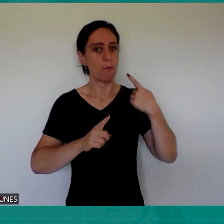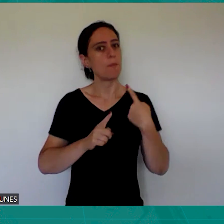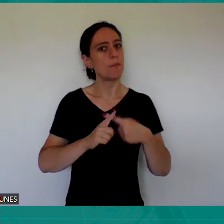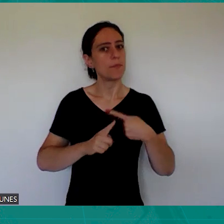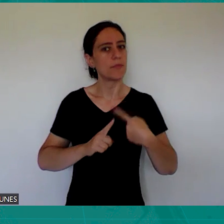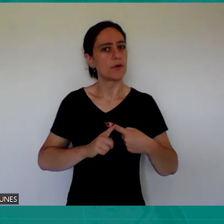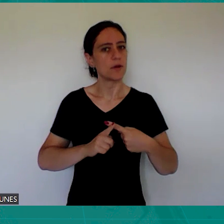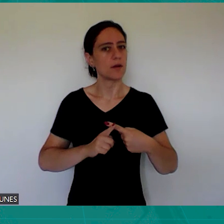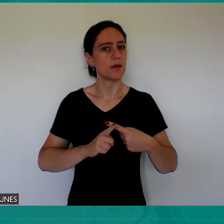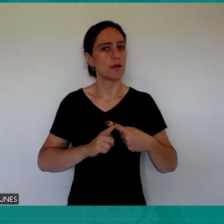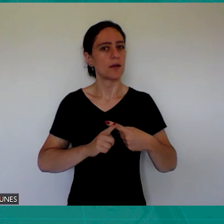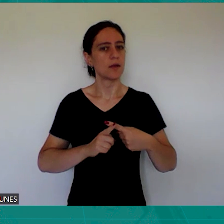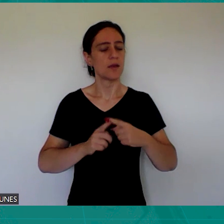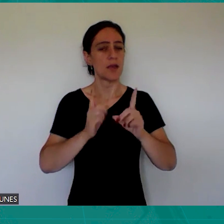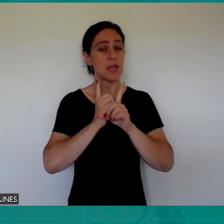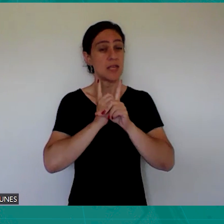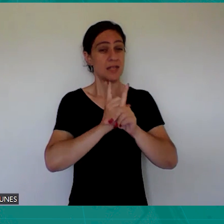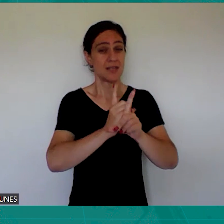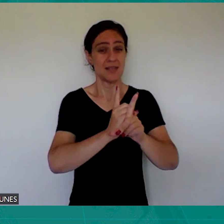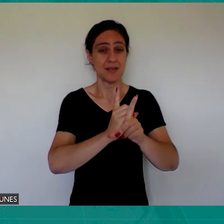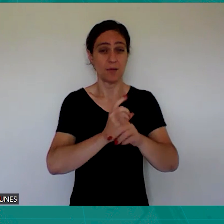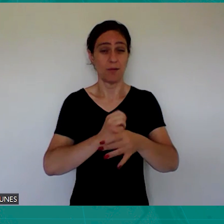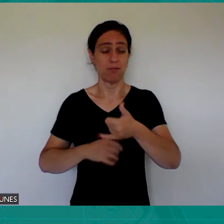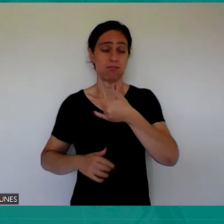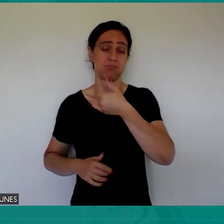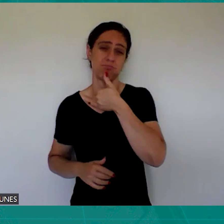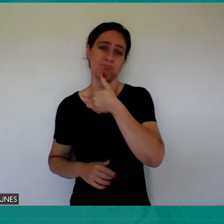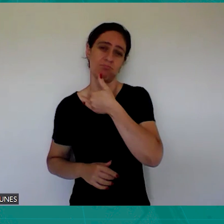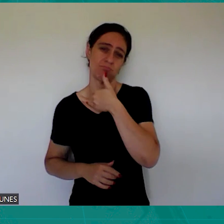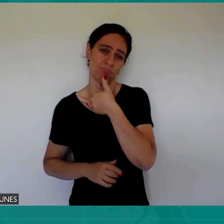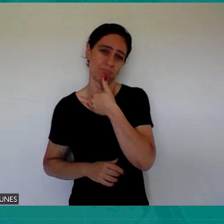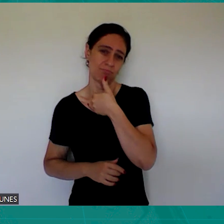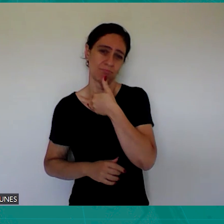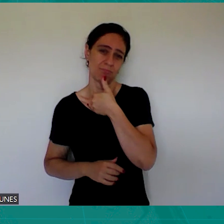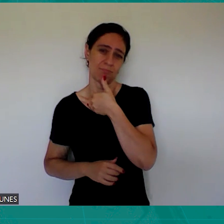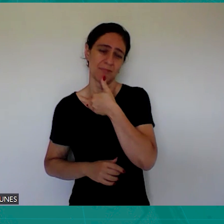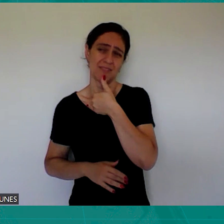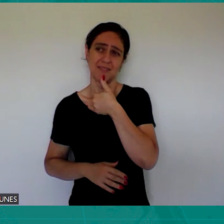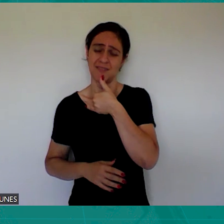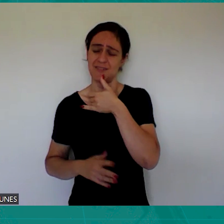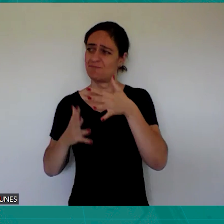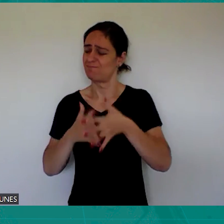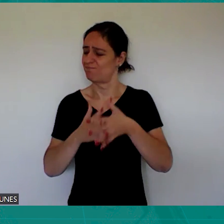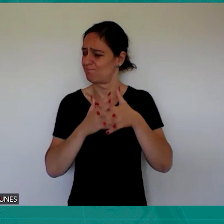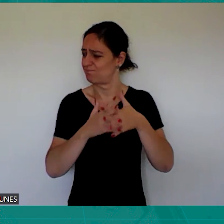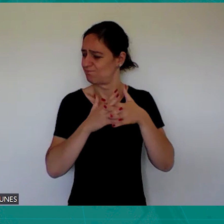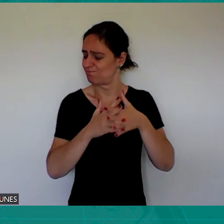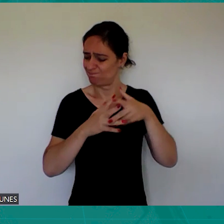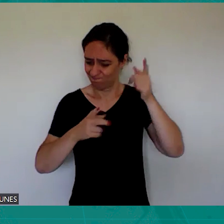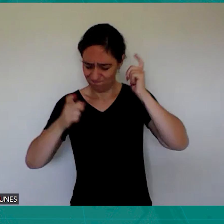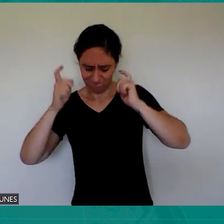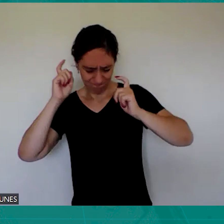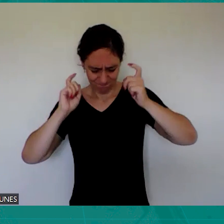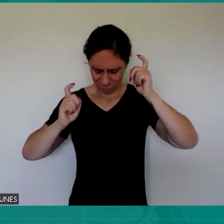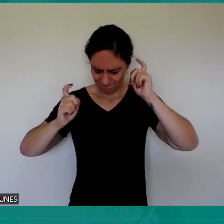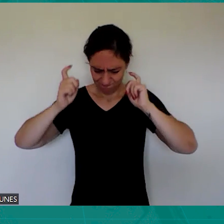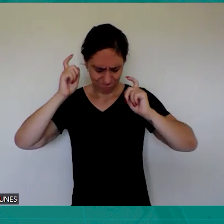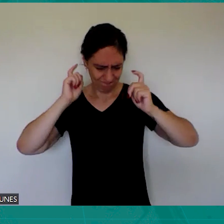estavam tristes, os discípulos estavam confusos, os discípulos